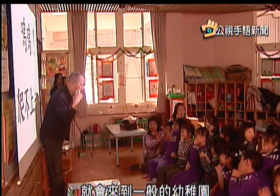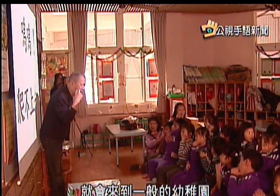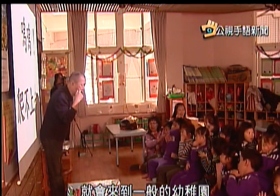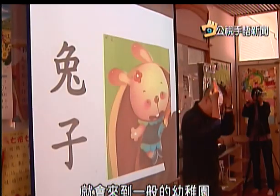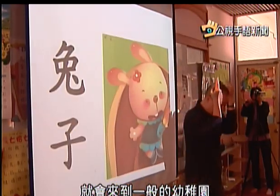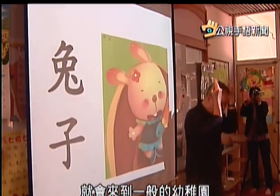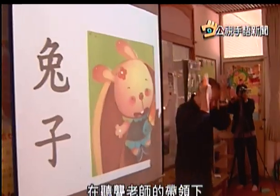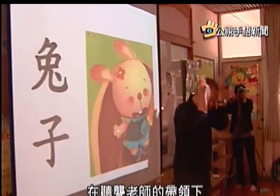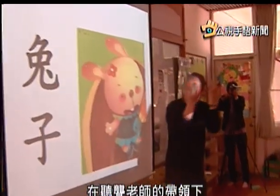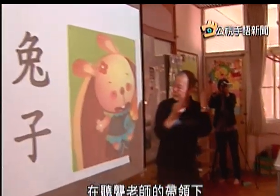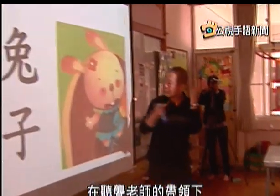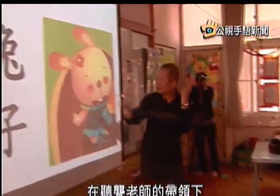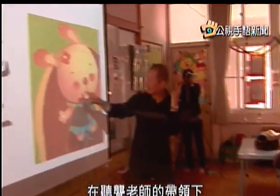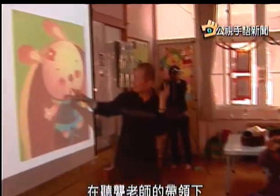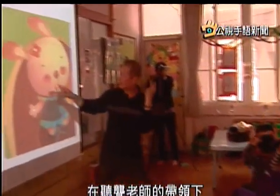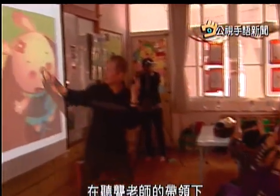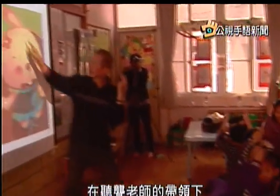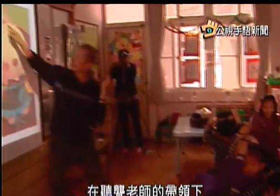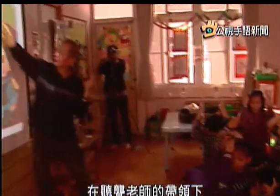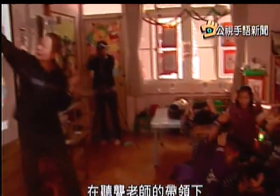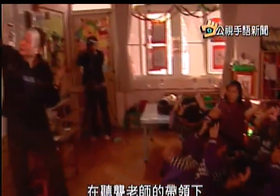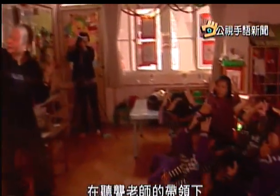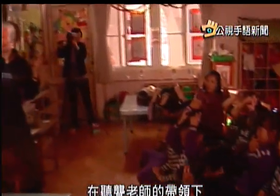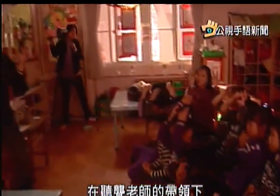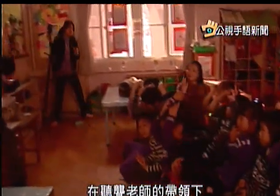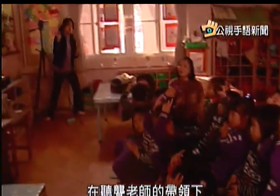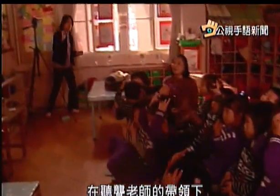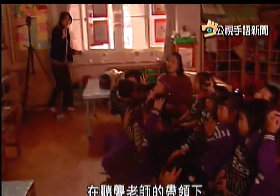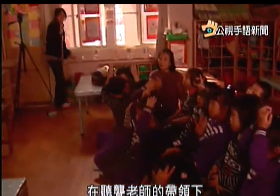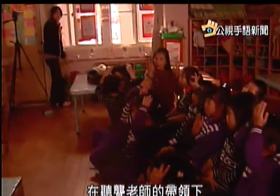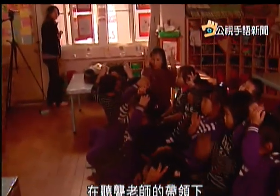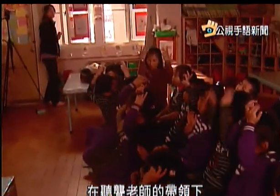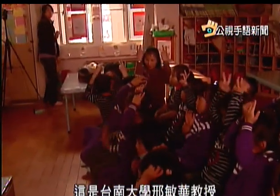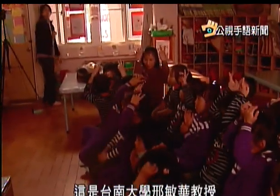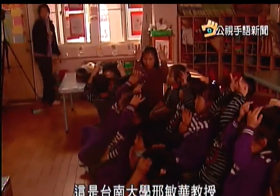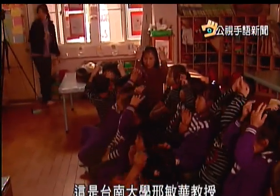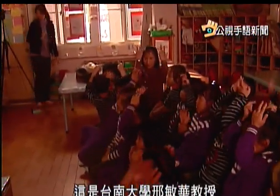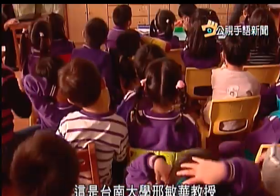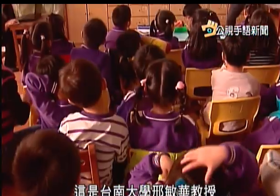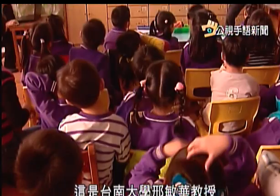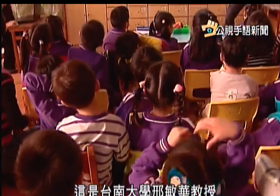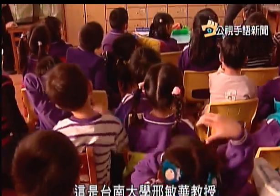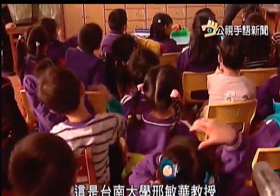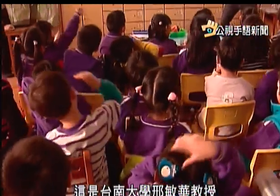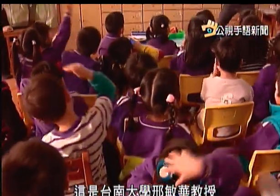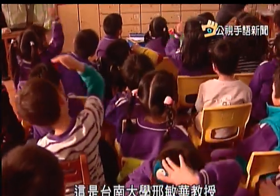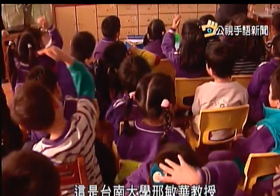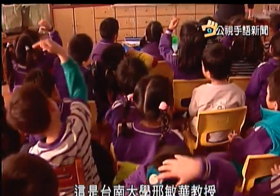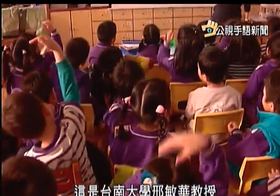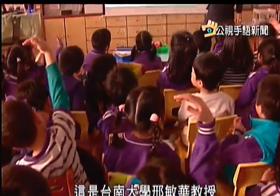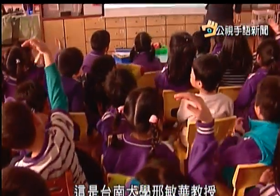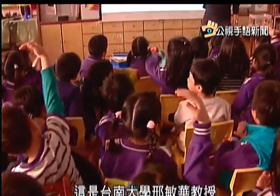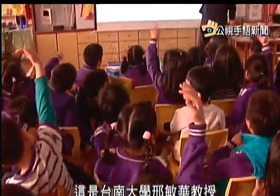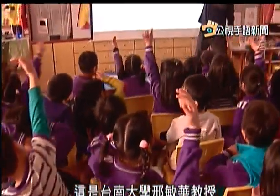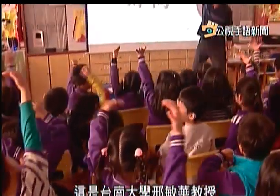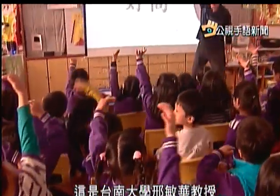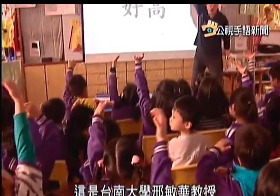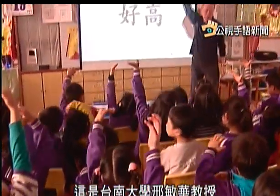课，在听聋老师的带领下一起学手语和中文。这是台南大学邢敏华教授师法香港手语双语计